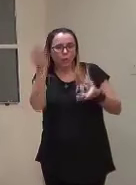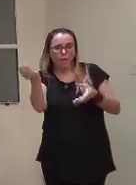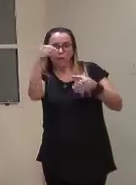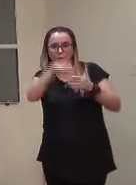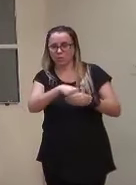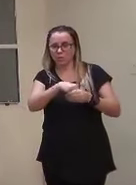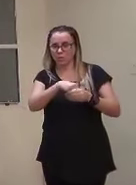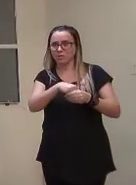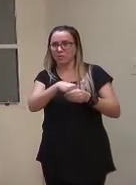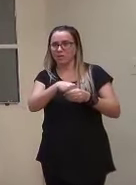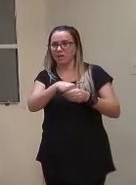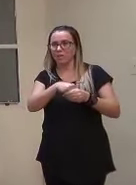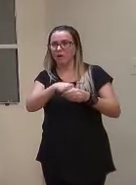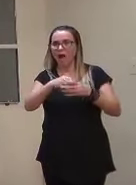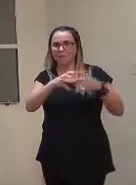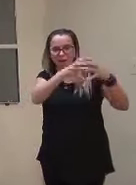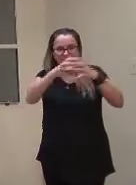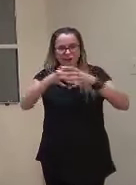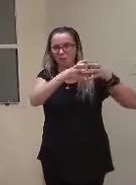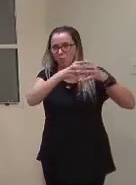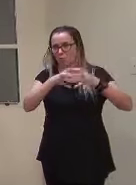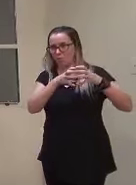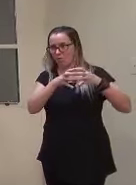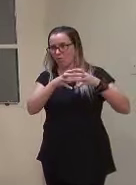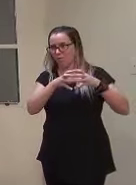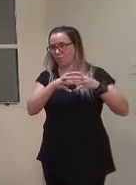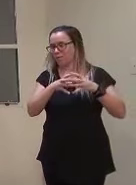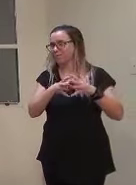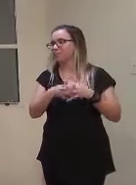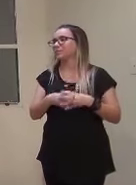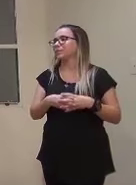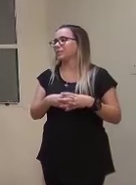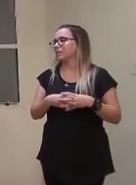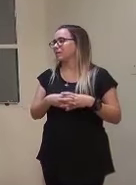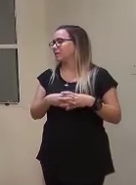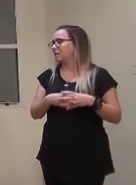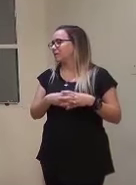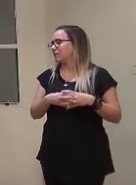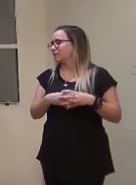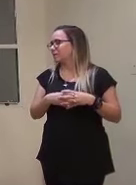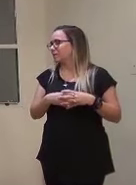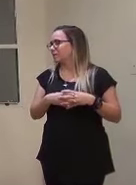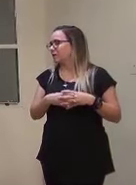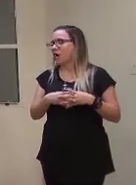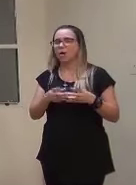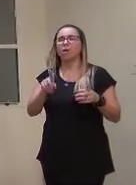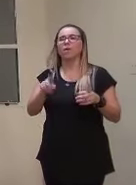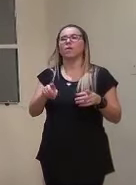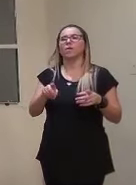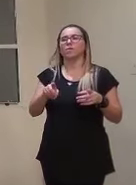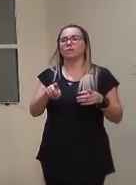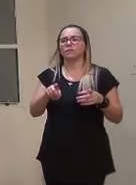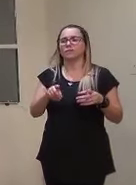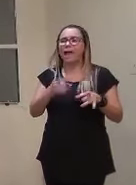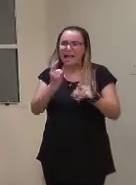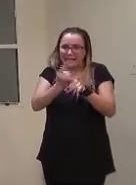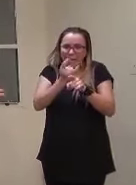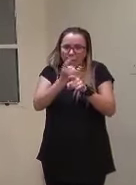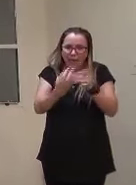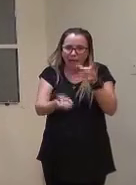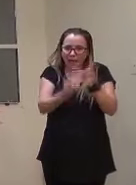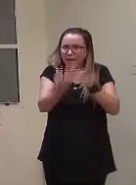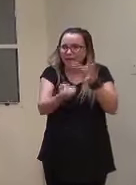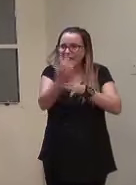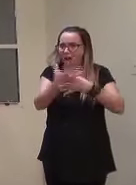paso más colectivo que mencionaba peruano era este sentido de que no tenemos que siempre hay que dar estos apoyos